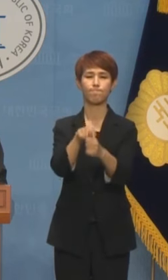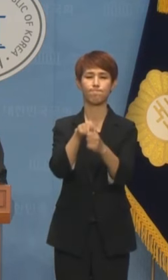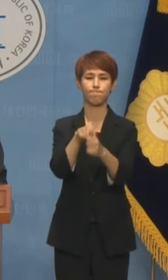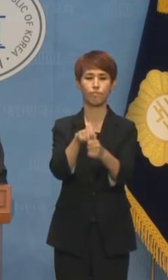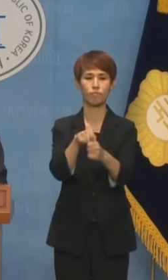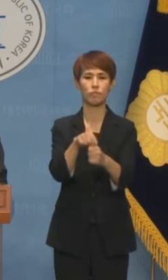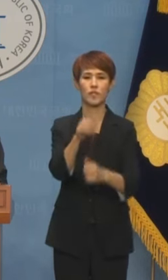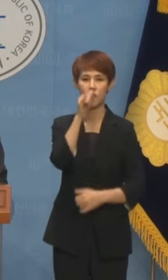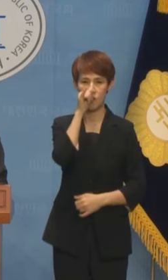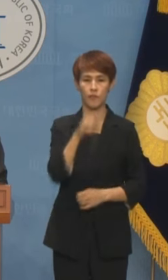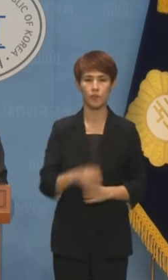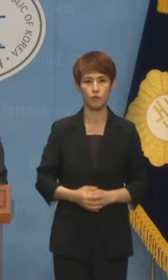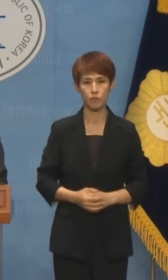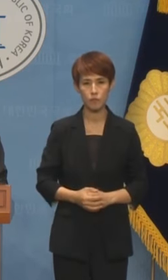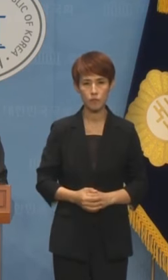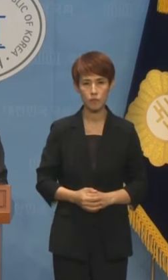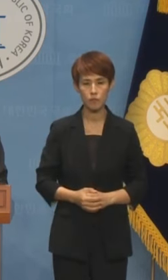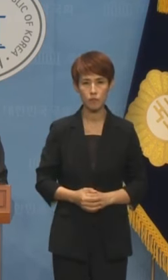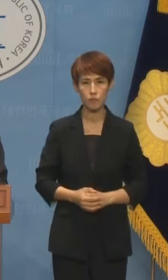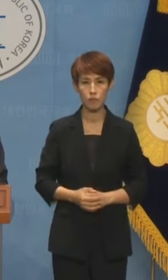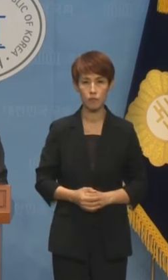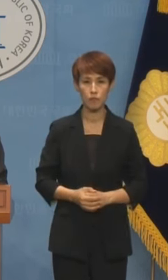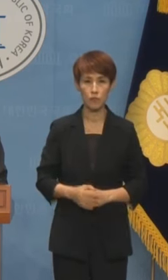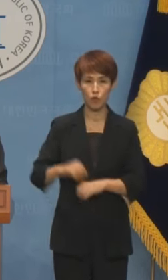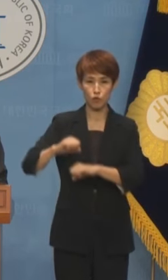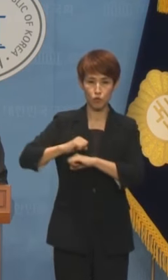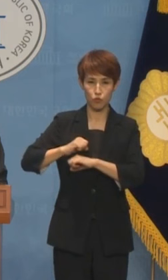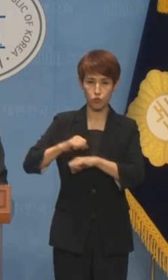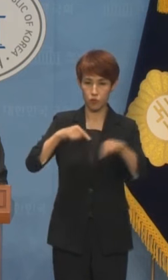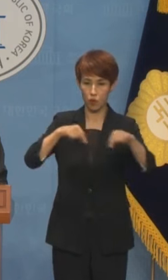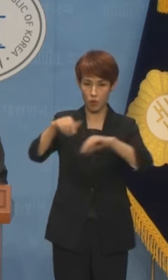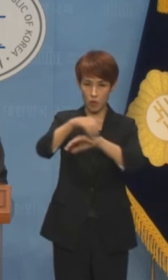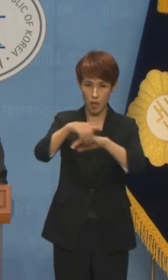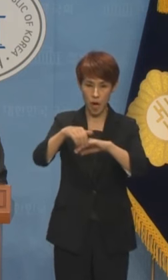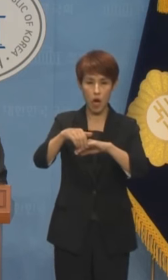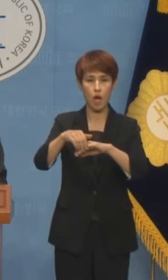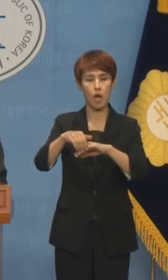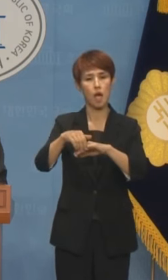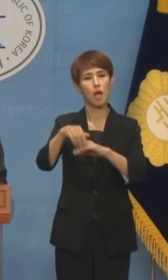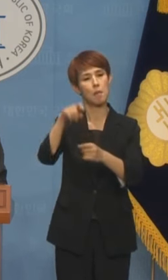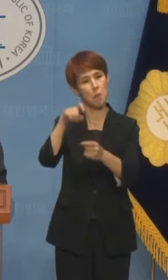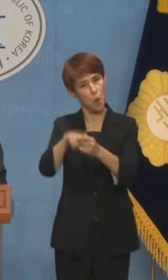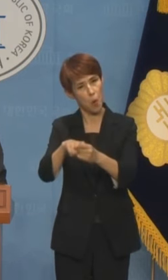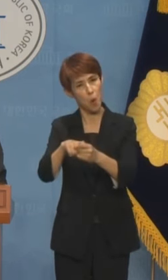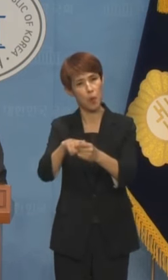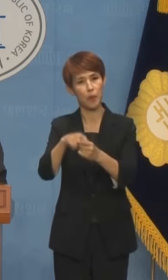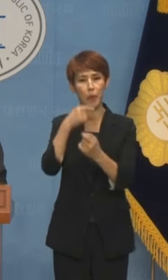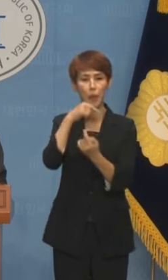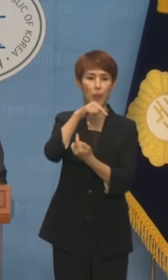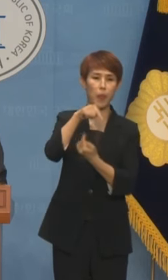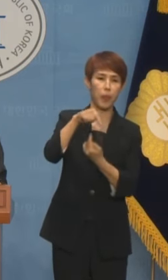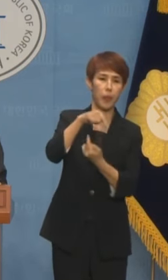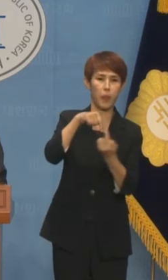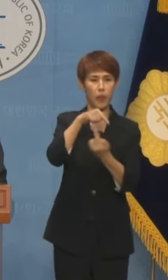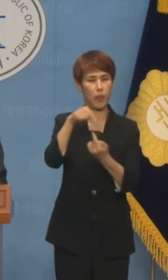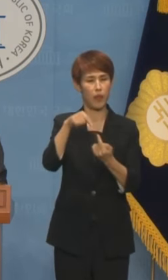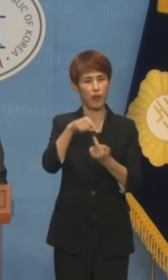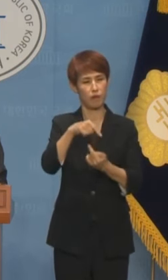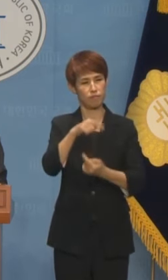지시성 압박입니다. 이를 가리켜 군 사법정책에 대한 토의였다고 둘러대는 그건